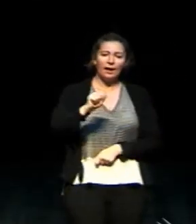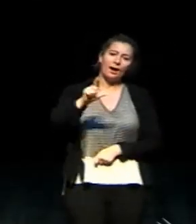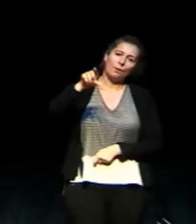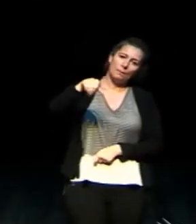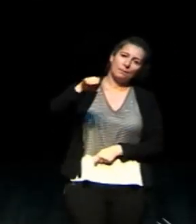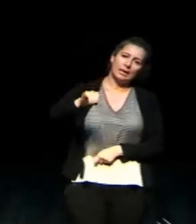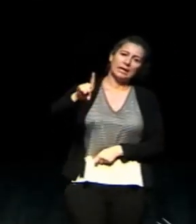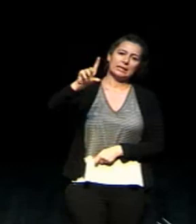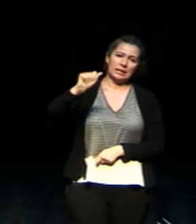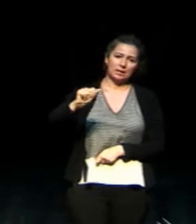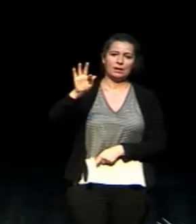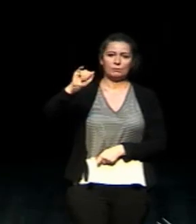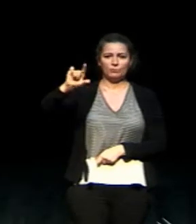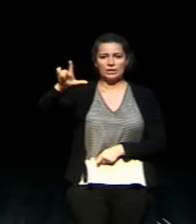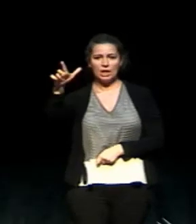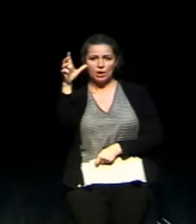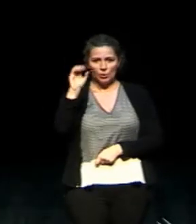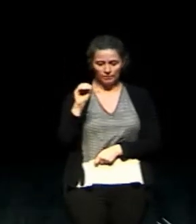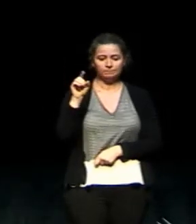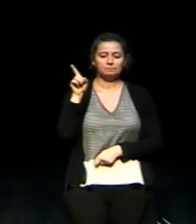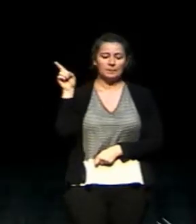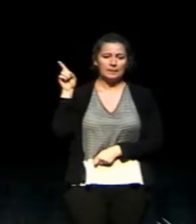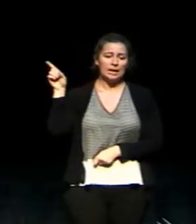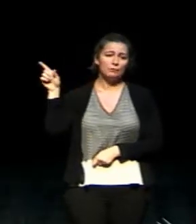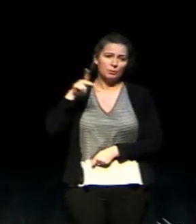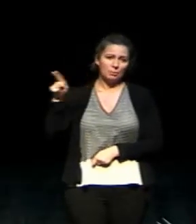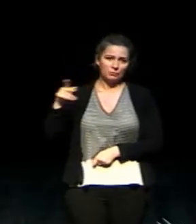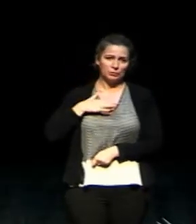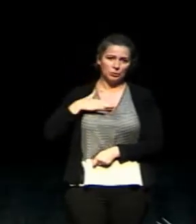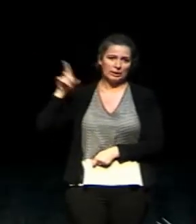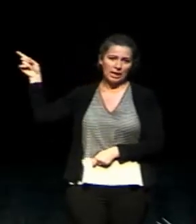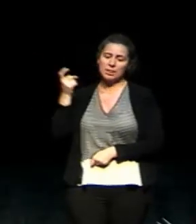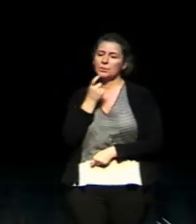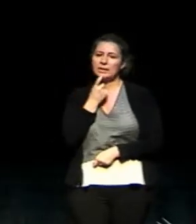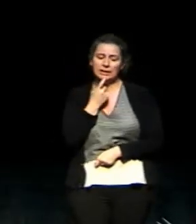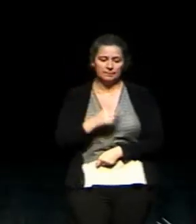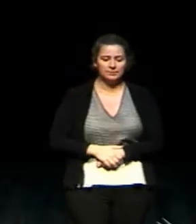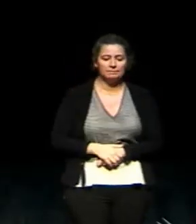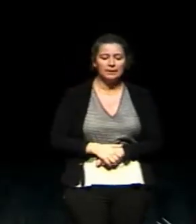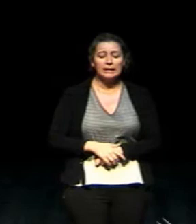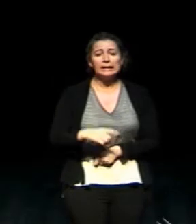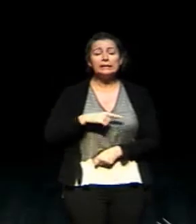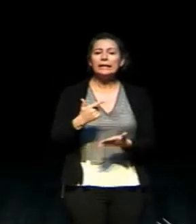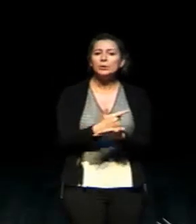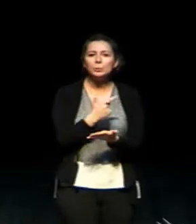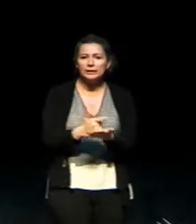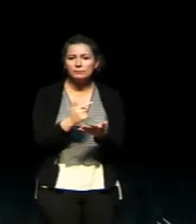É uma publicação antiga, é uma teoria que eu gosto muito, então eu sigo com